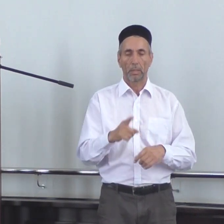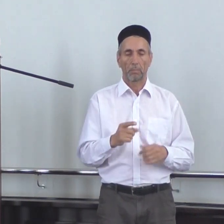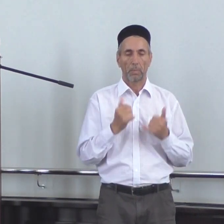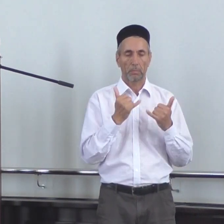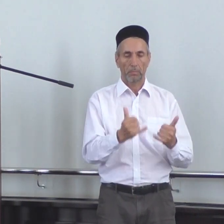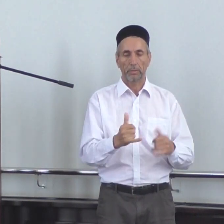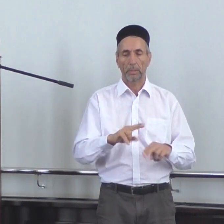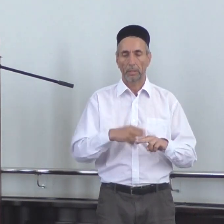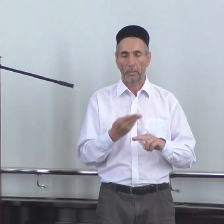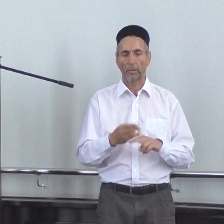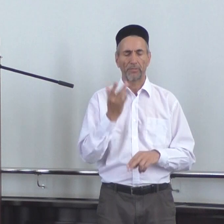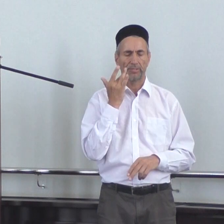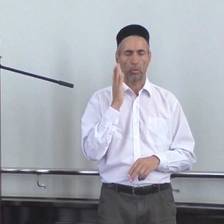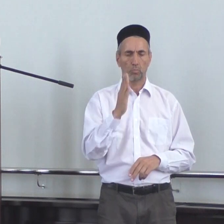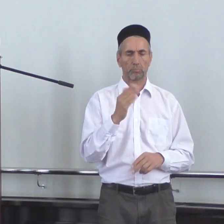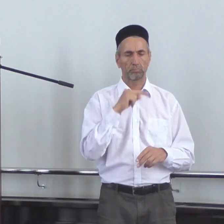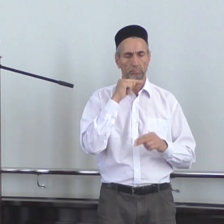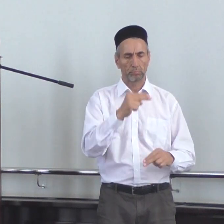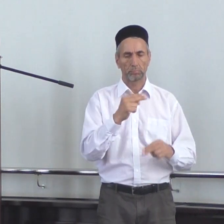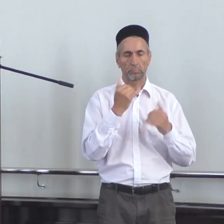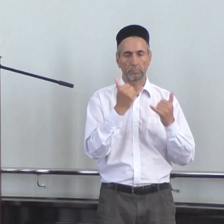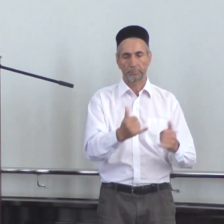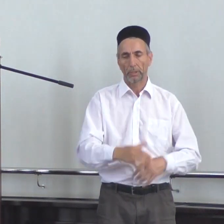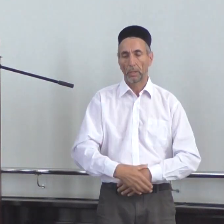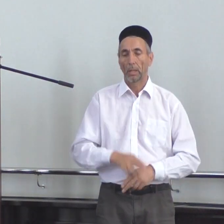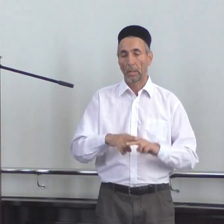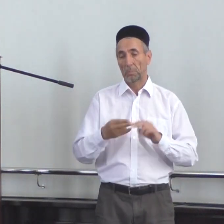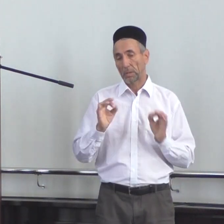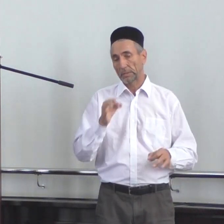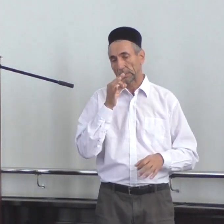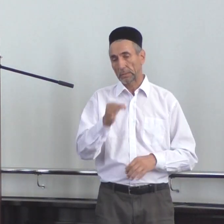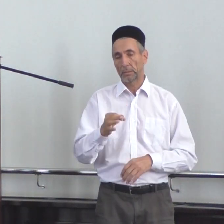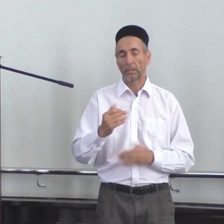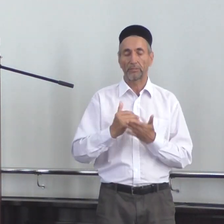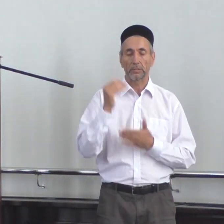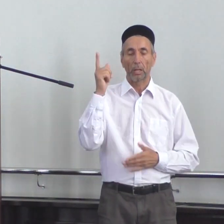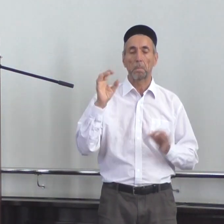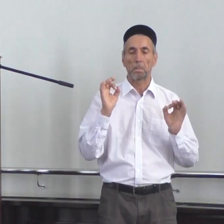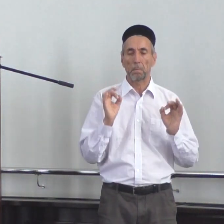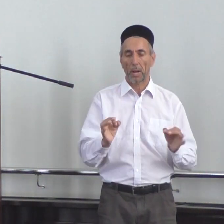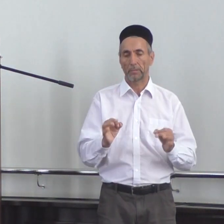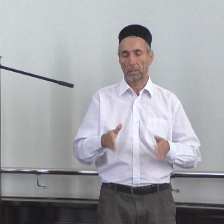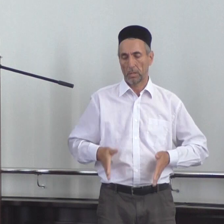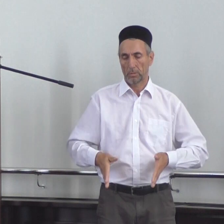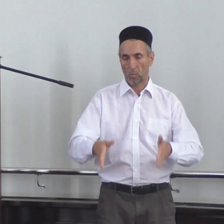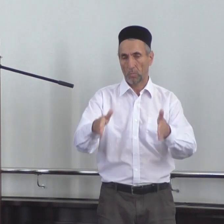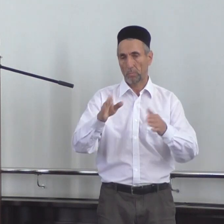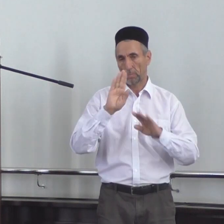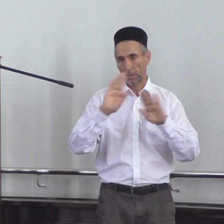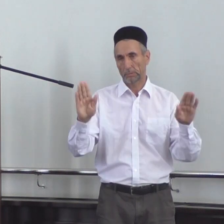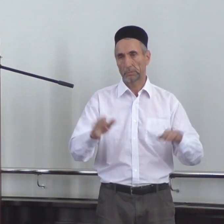мәрхәмәт һәр вакыт булачак, ди. Дөреслектә алар туры, дөрес юлда